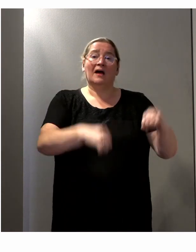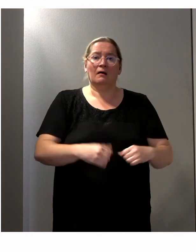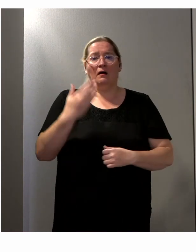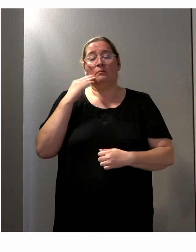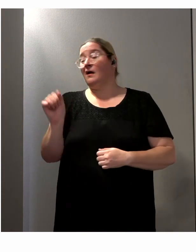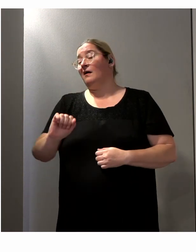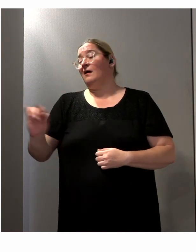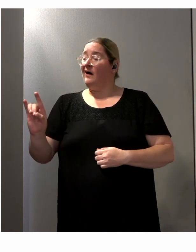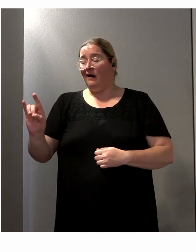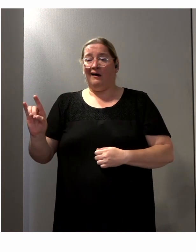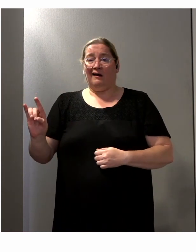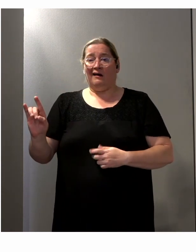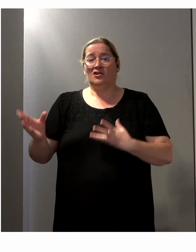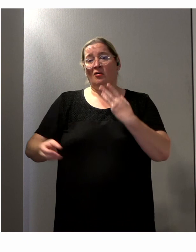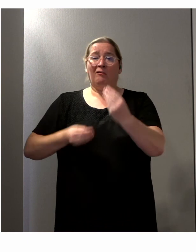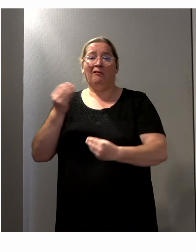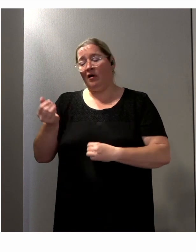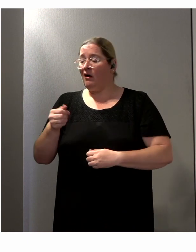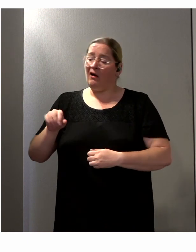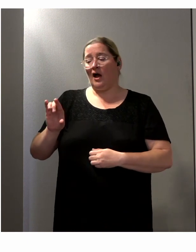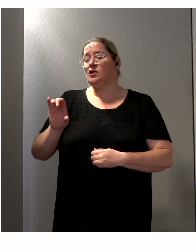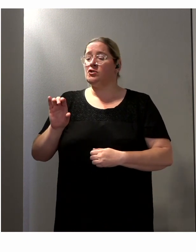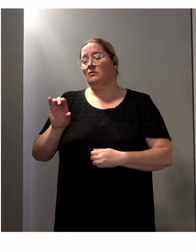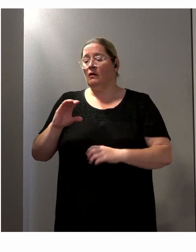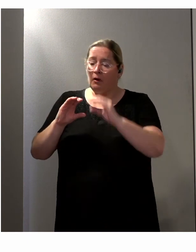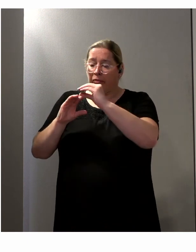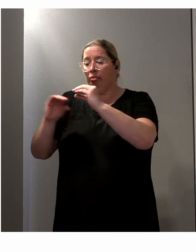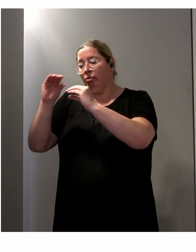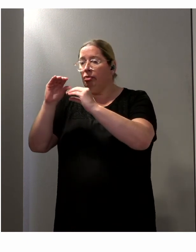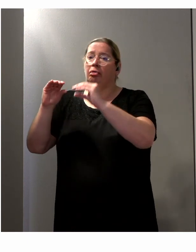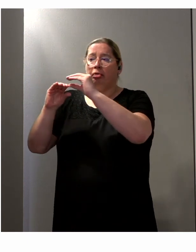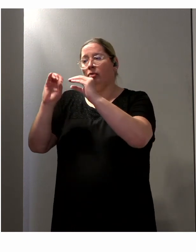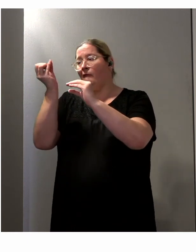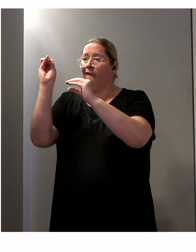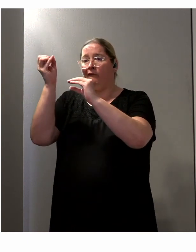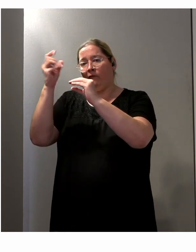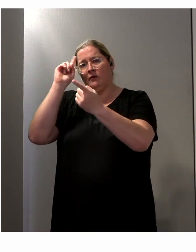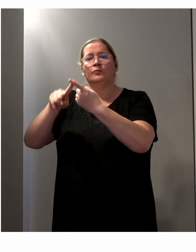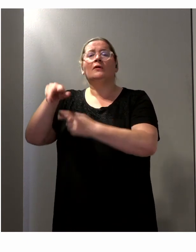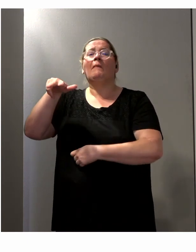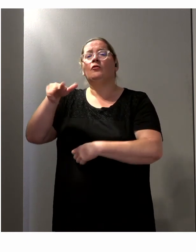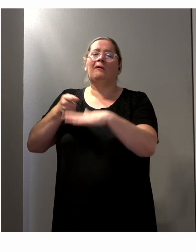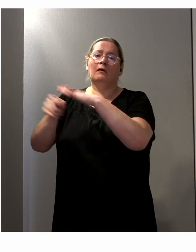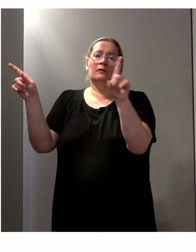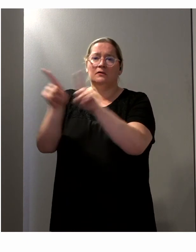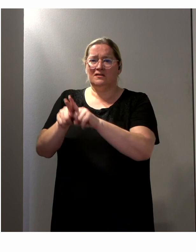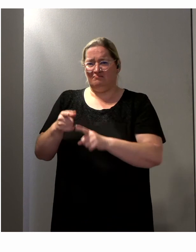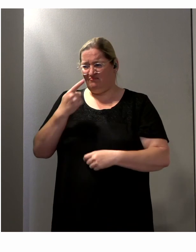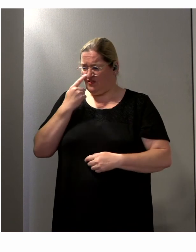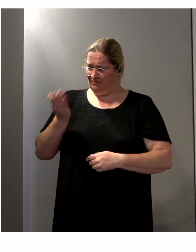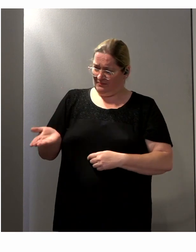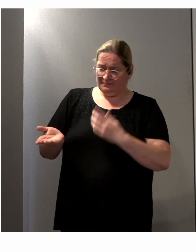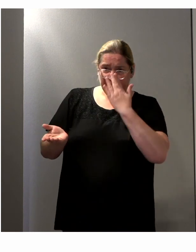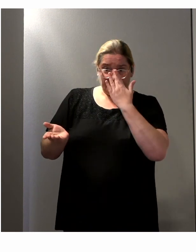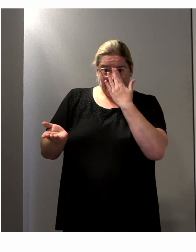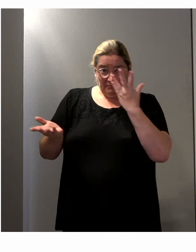hache, voire la hache avec quelques fractions complémentaires de l'allocation logement, on voit bien que